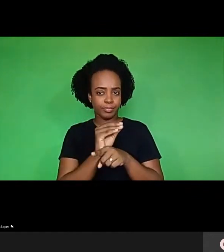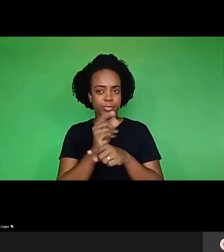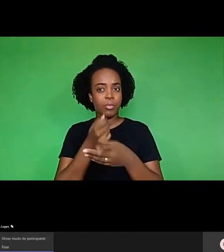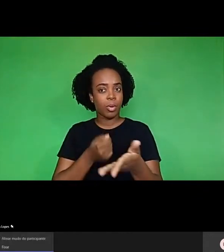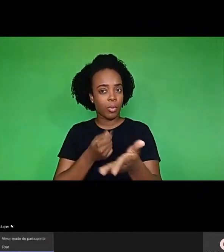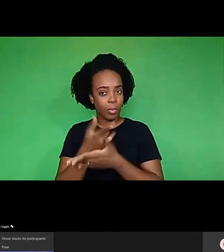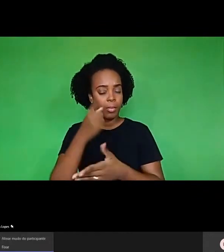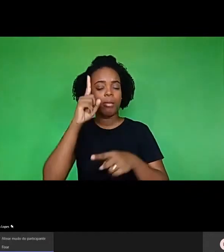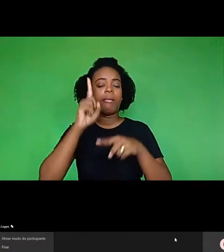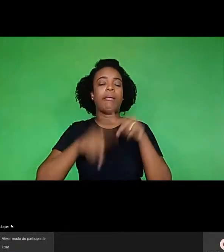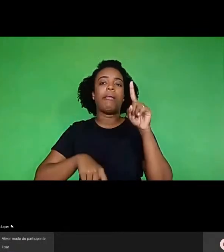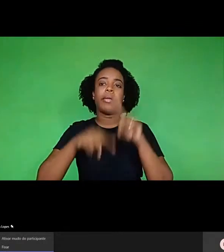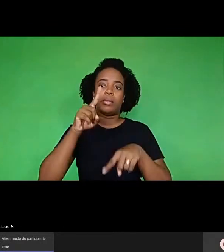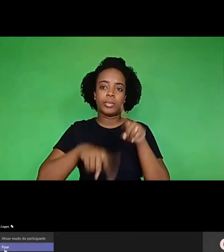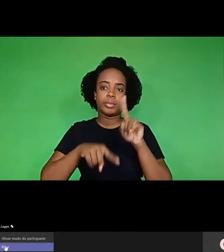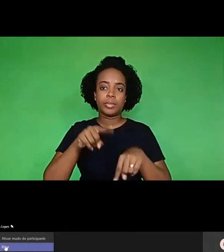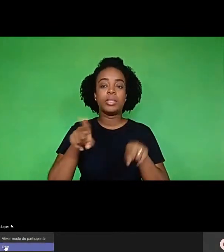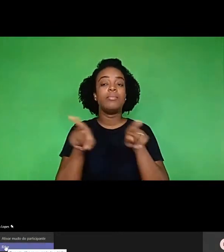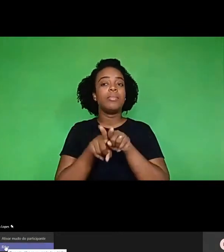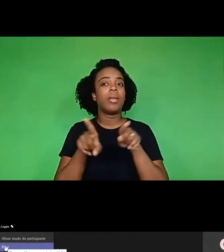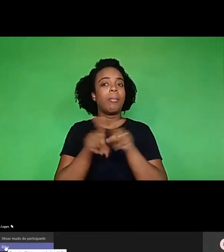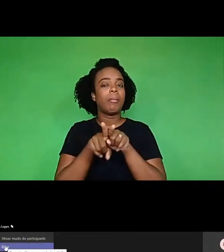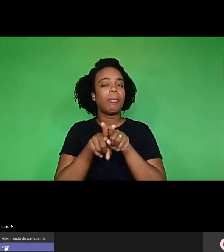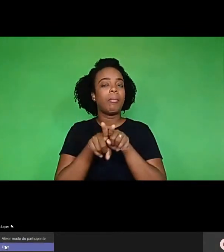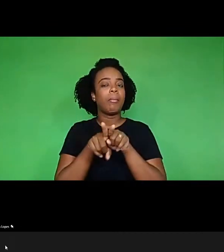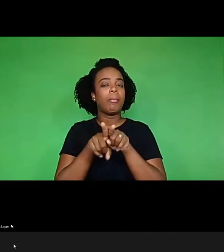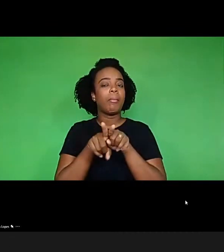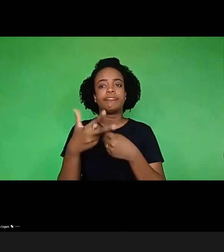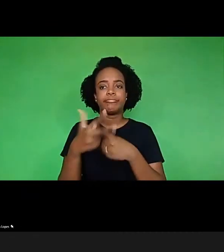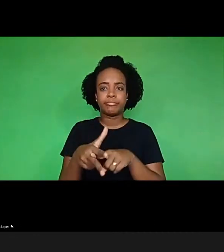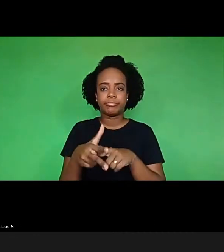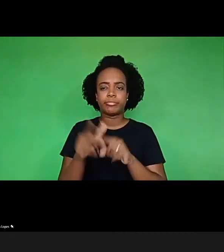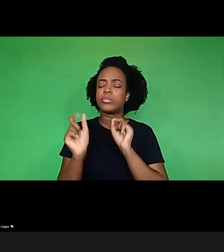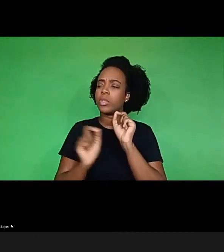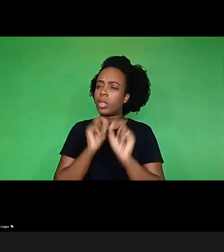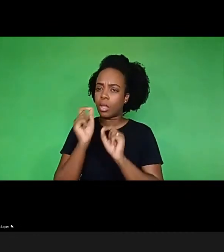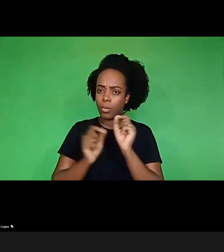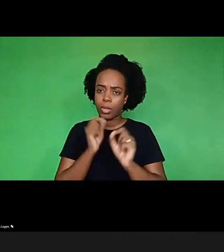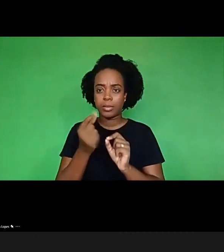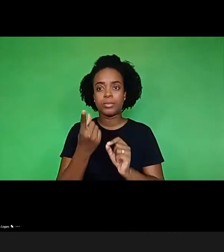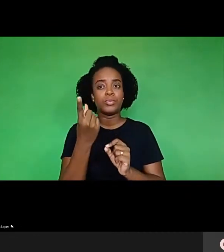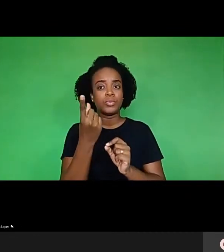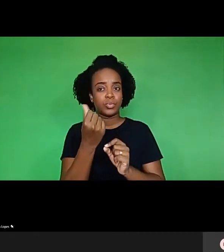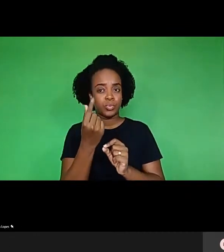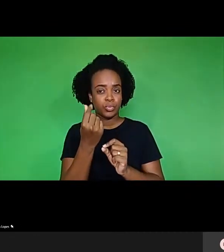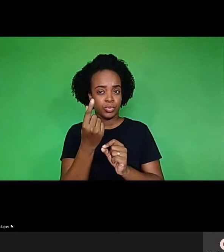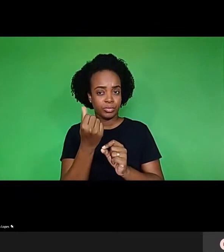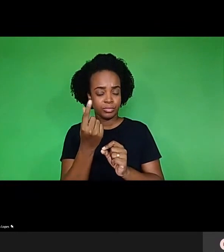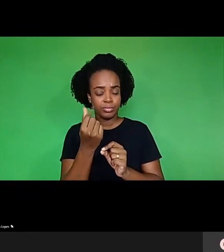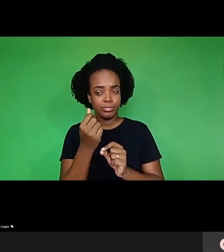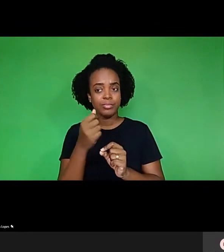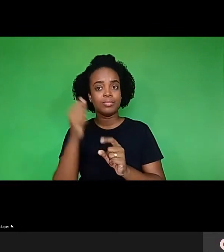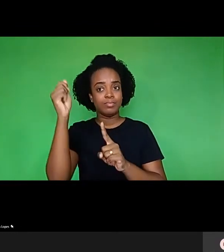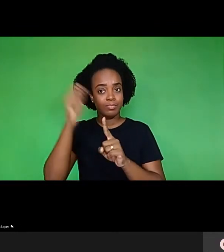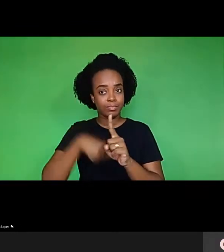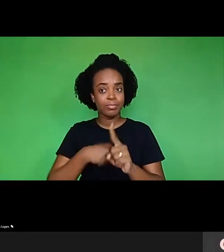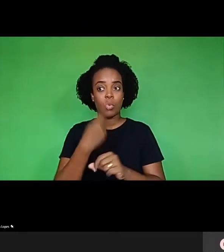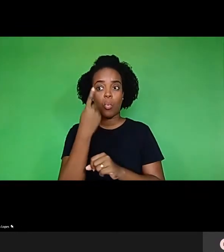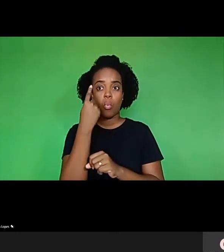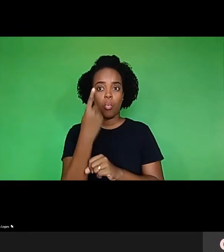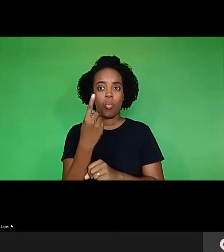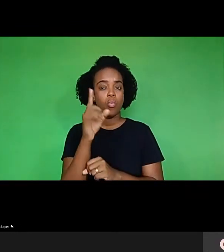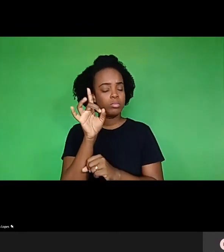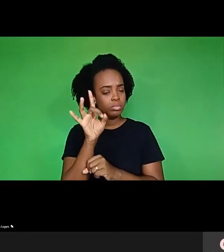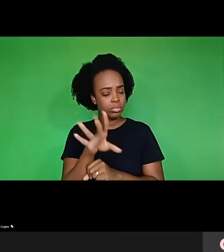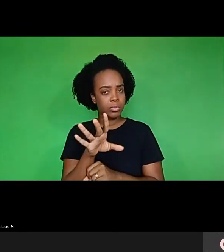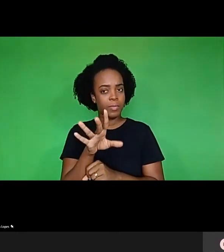equipamento, né, que vai ser a oferta de um subsídio pecuniário de parcela única. O